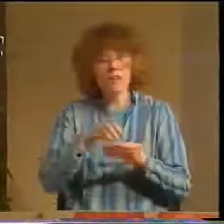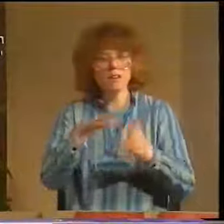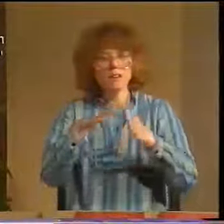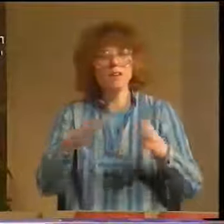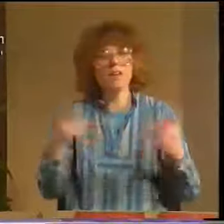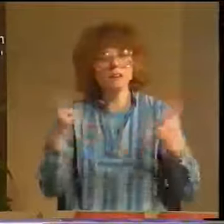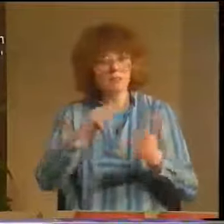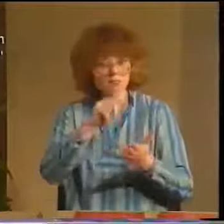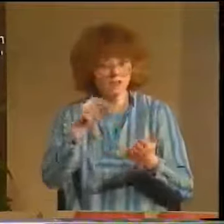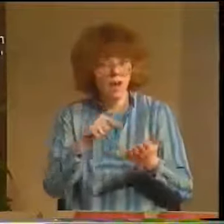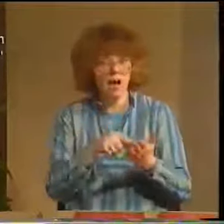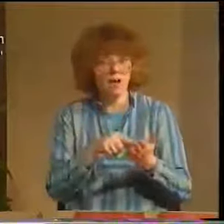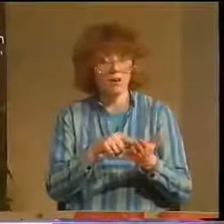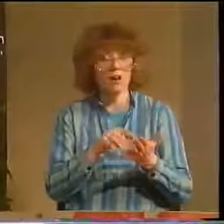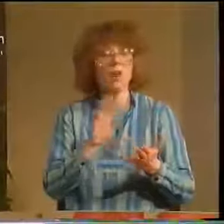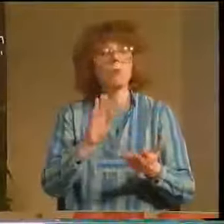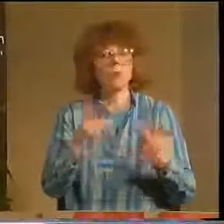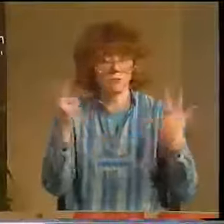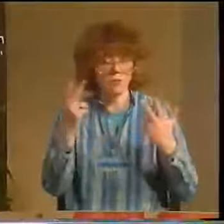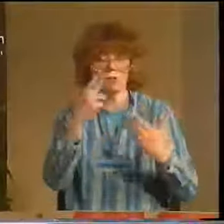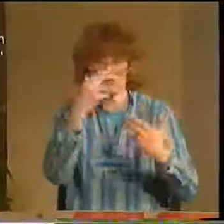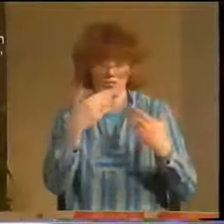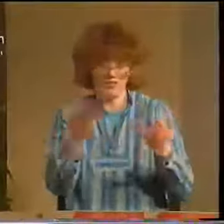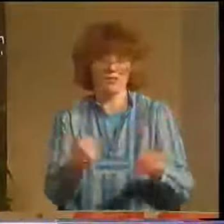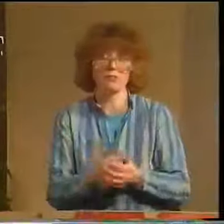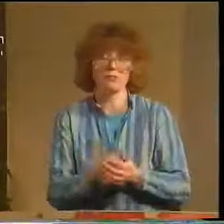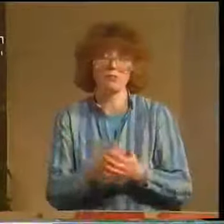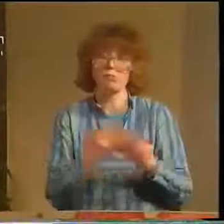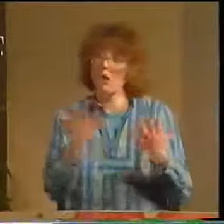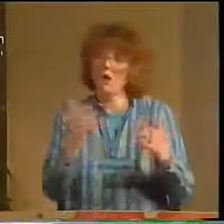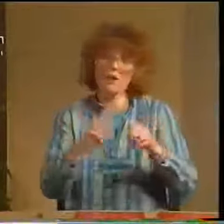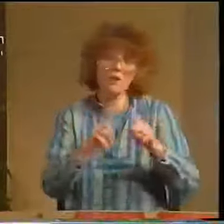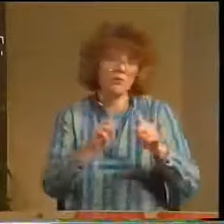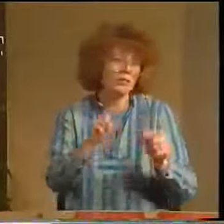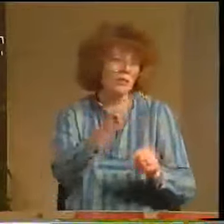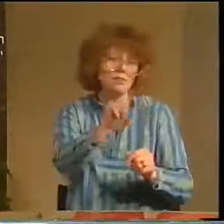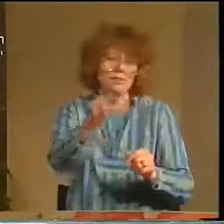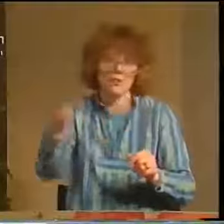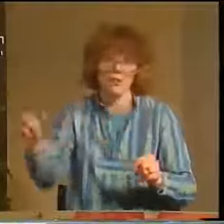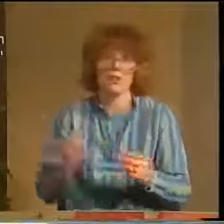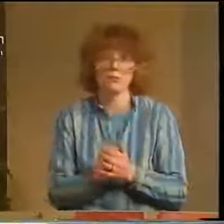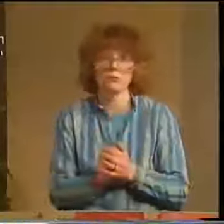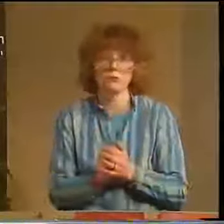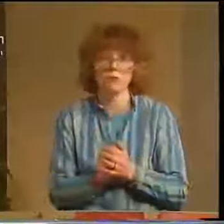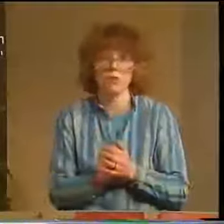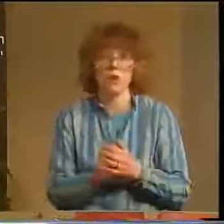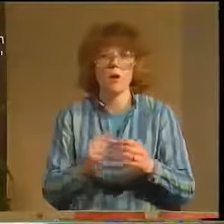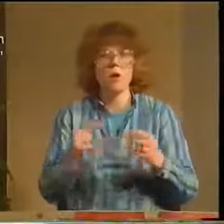salen filmcentral blev filmen vist mange forskellige serier,